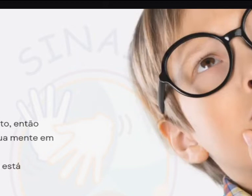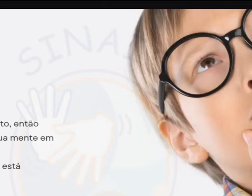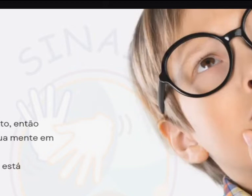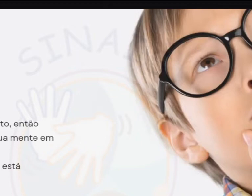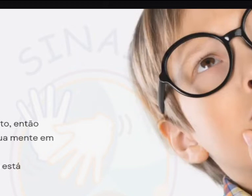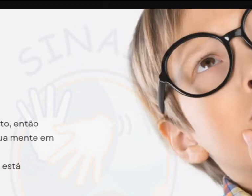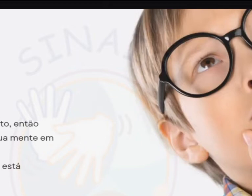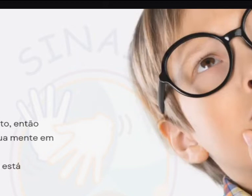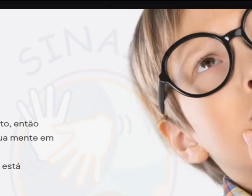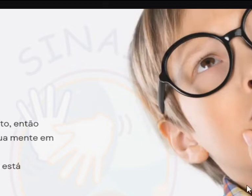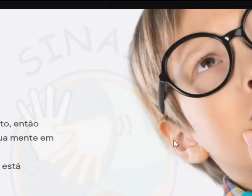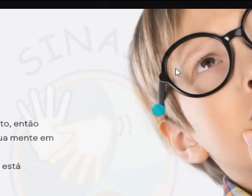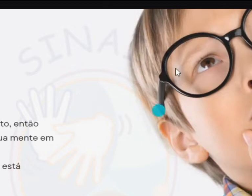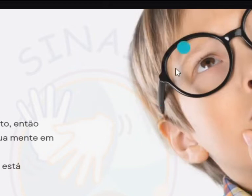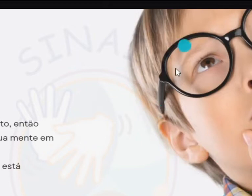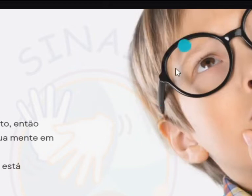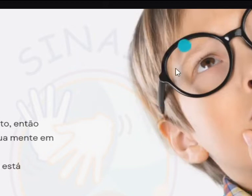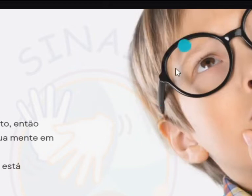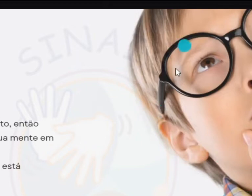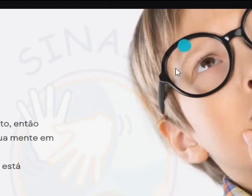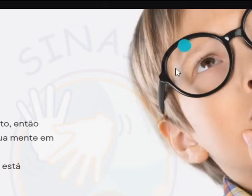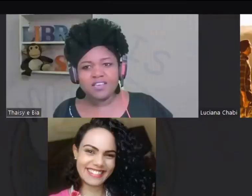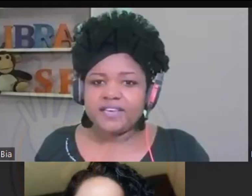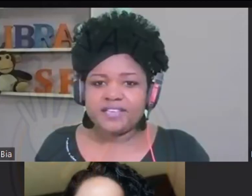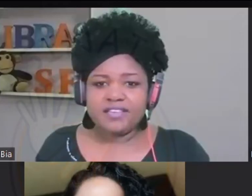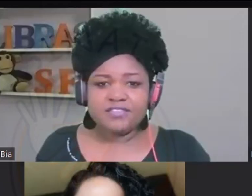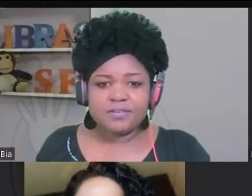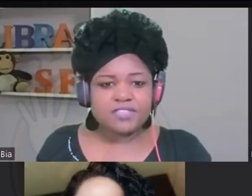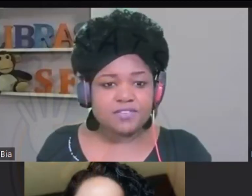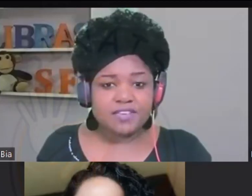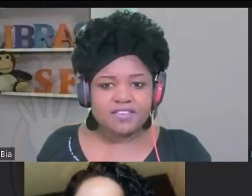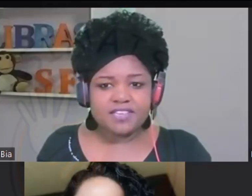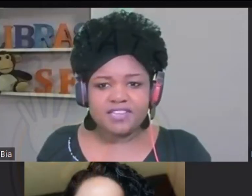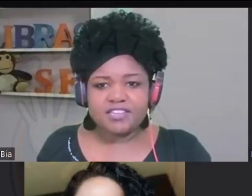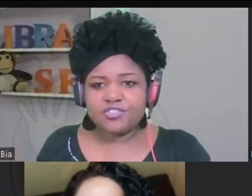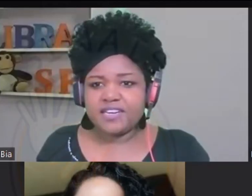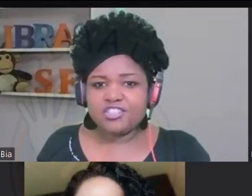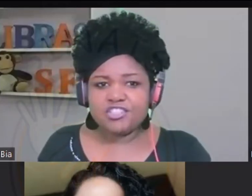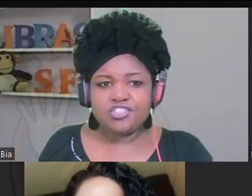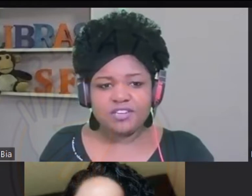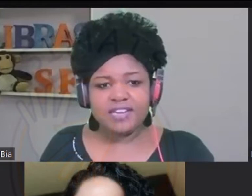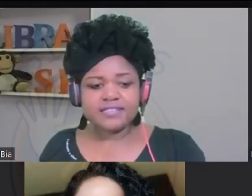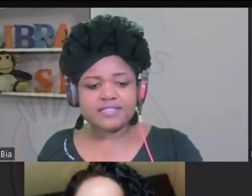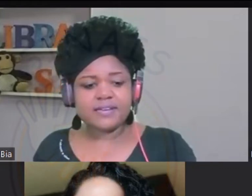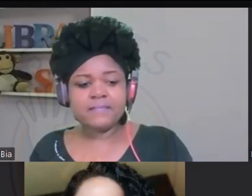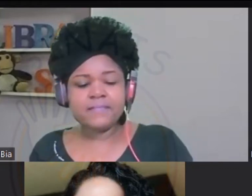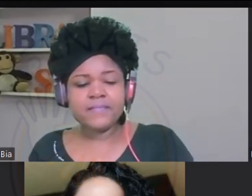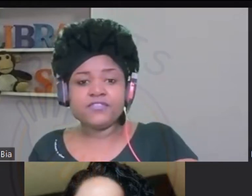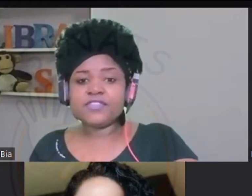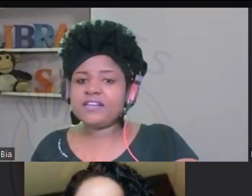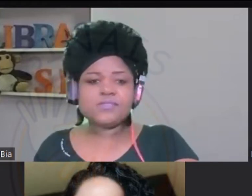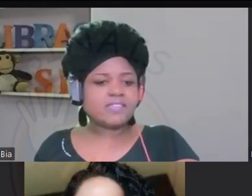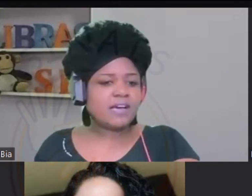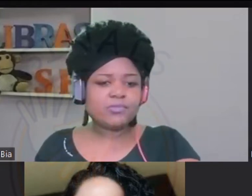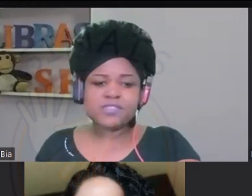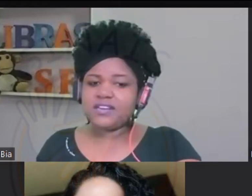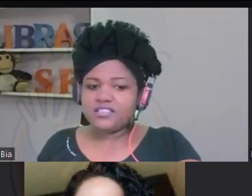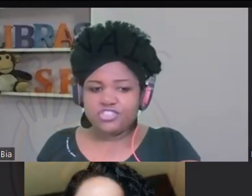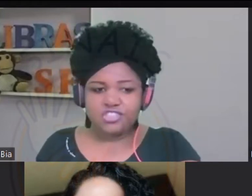tipo de conversa. Aí eu vou interromper aqui, vamos ver se alguém vai querer ajudar a gente nessa, né? Você não sabe os sinais